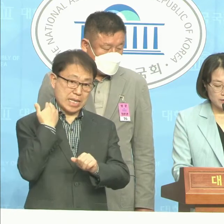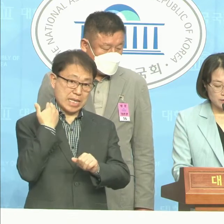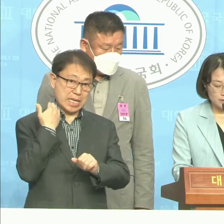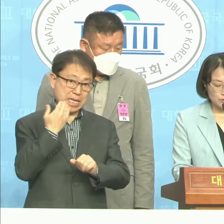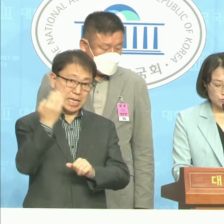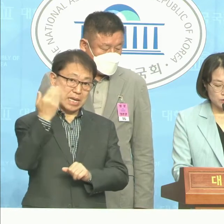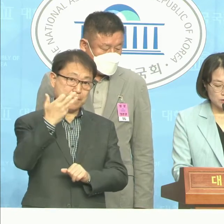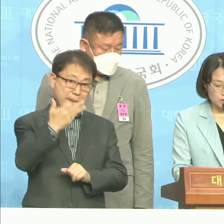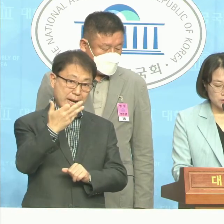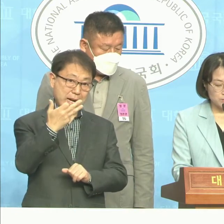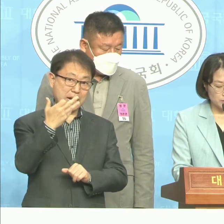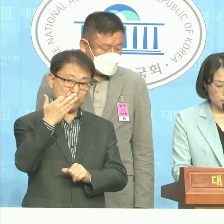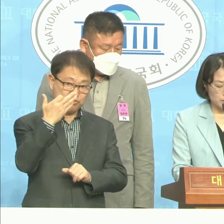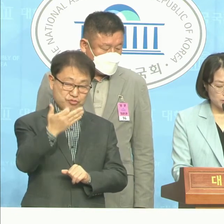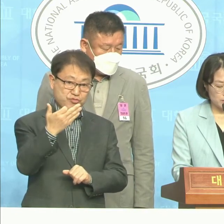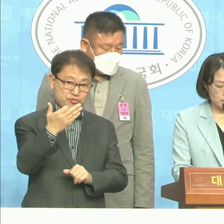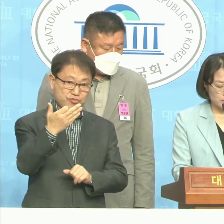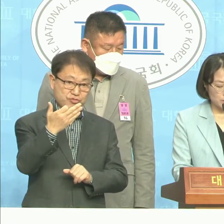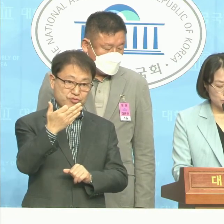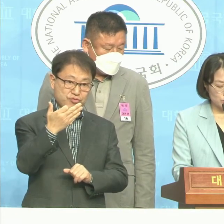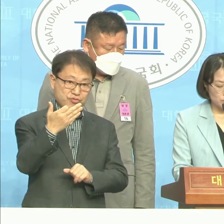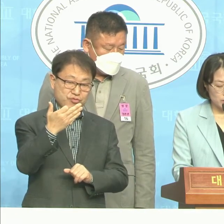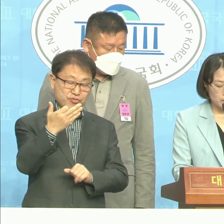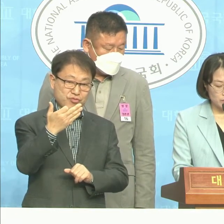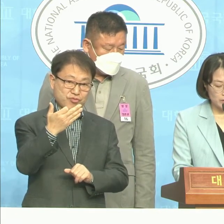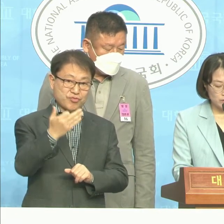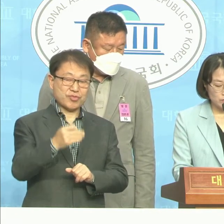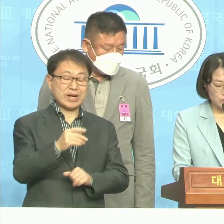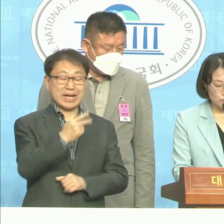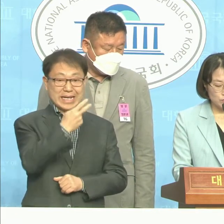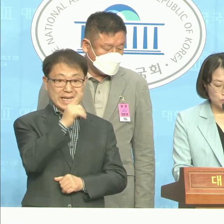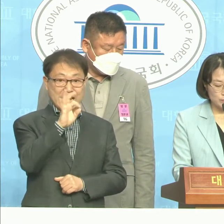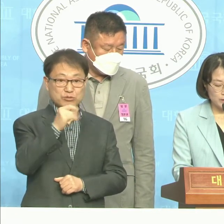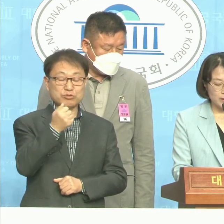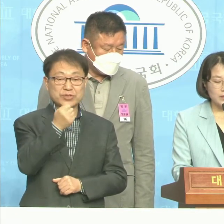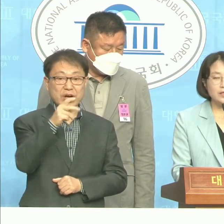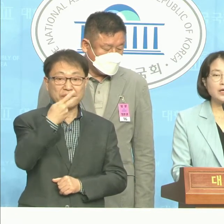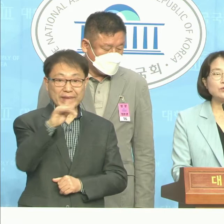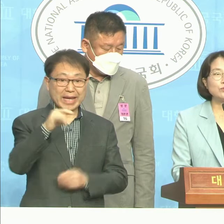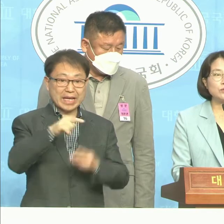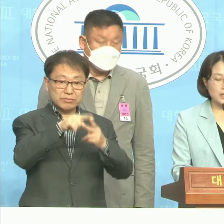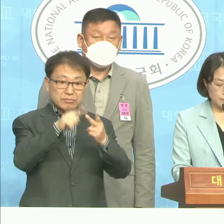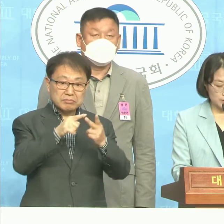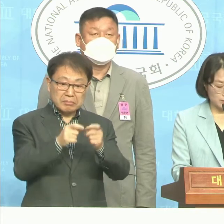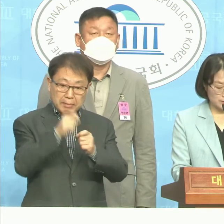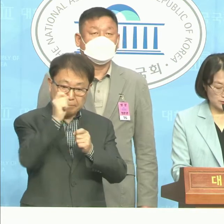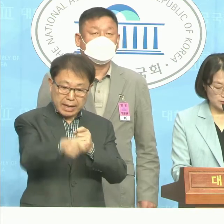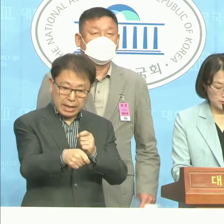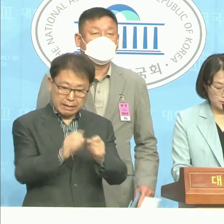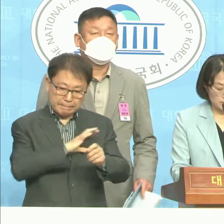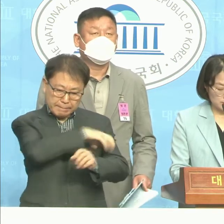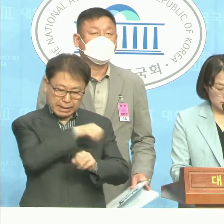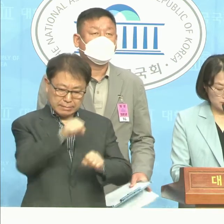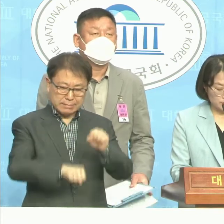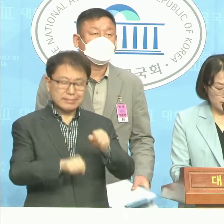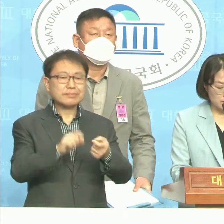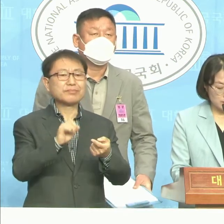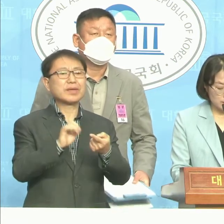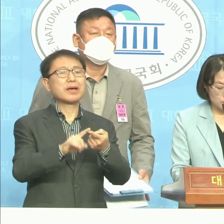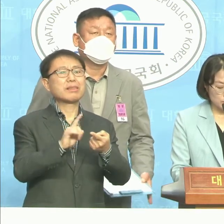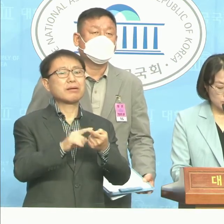아 19 년 12 월 대우조선해양과 현대중공업에 하도급 갚지 를